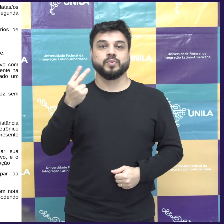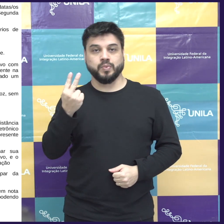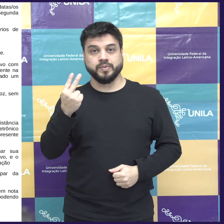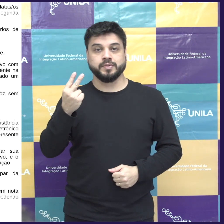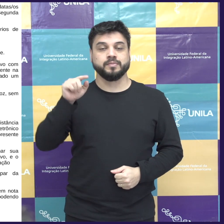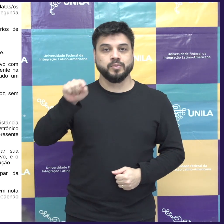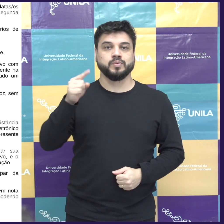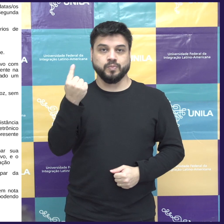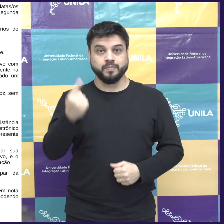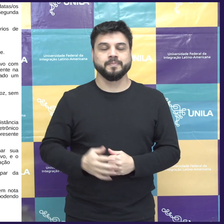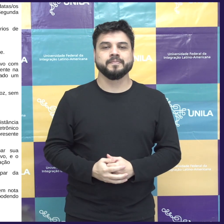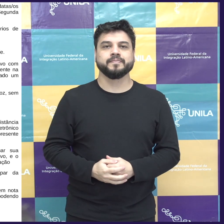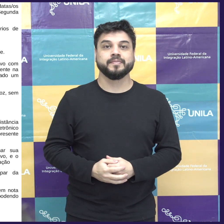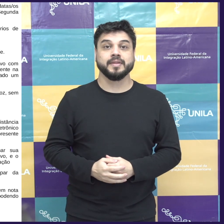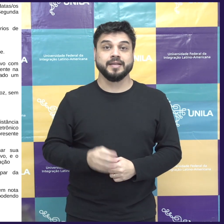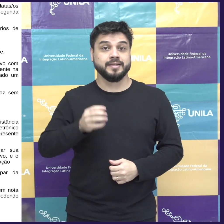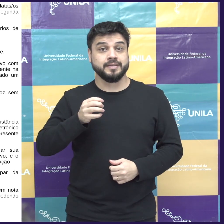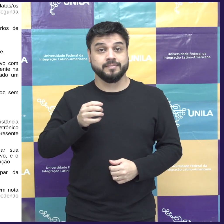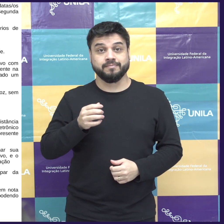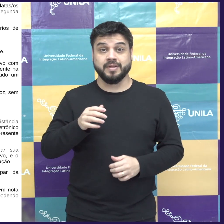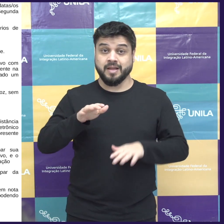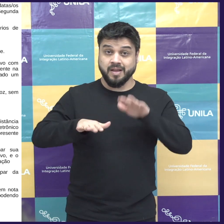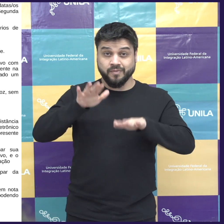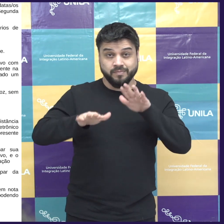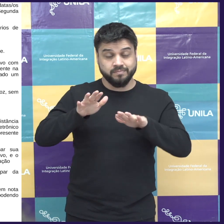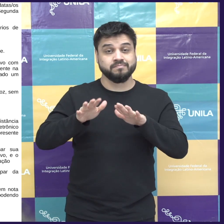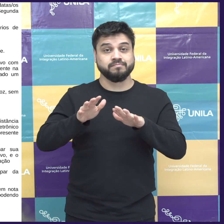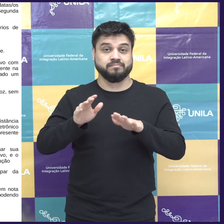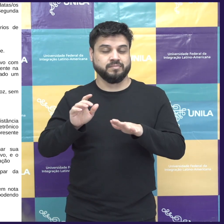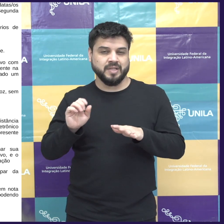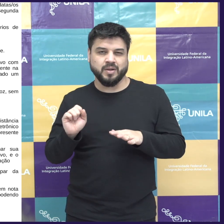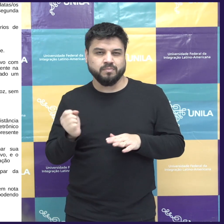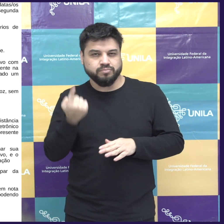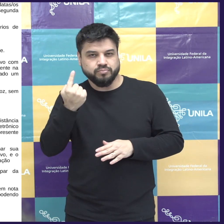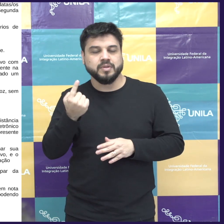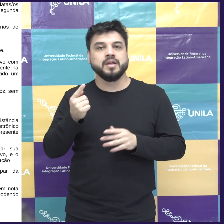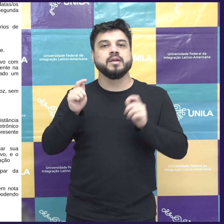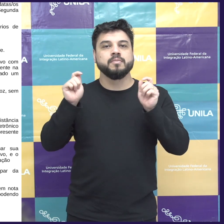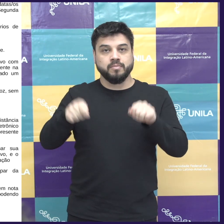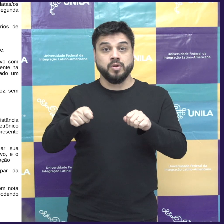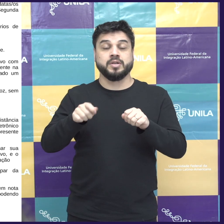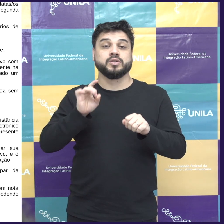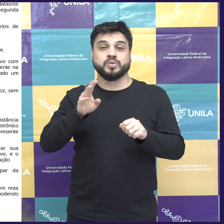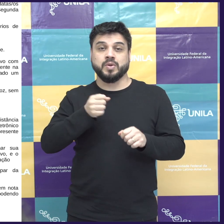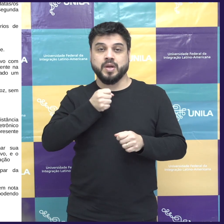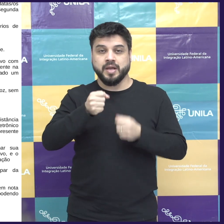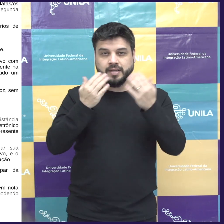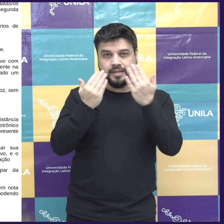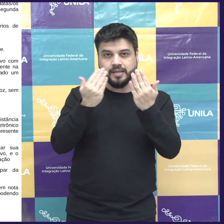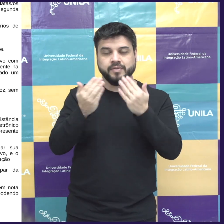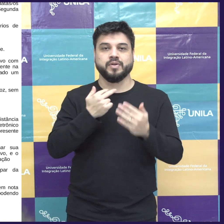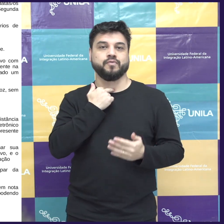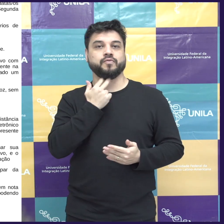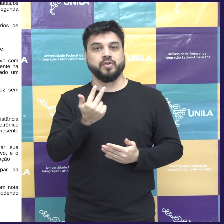5.4.2.1. Em casos excepcionais, a entrevista poderá ser realizada apenas com voz, sem prejuízos para